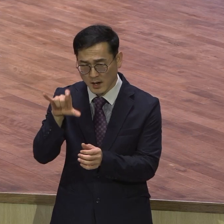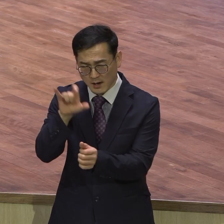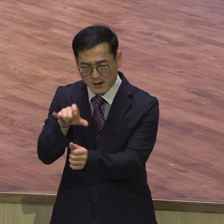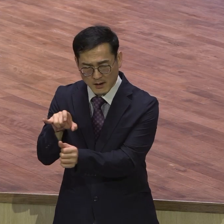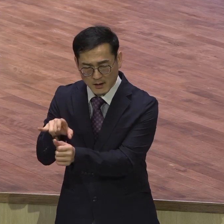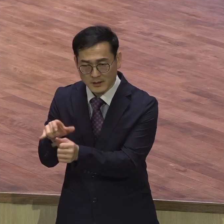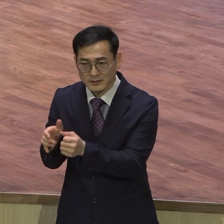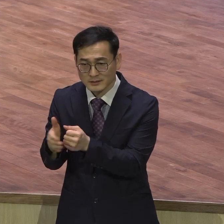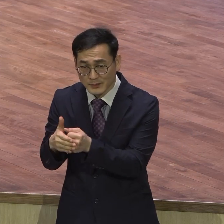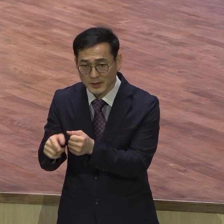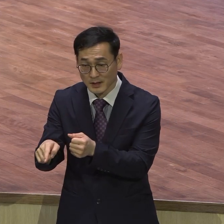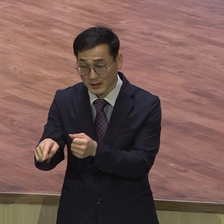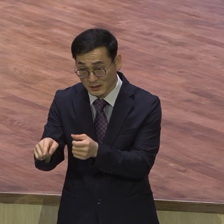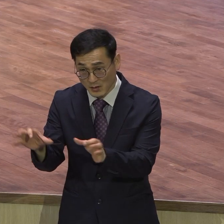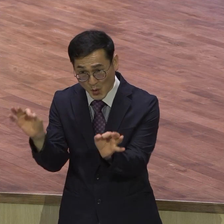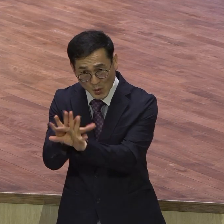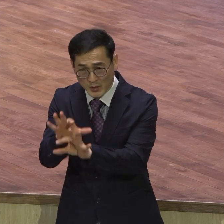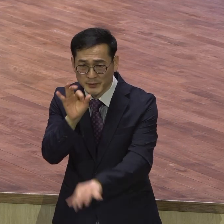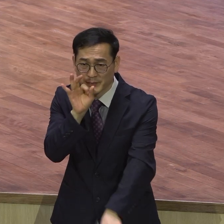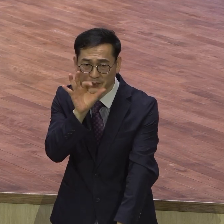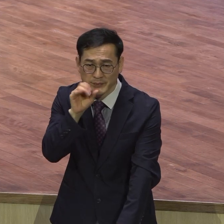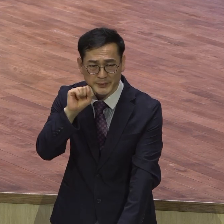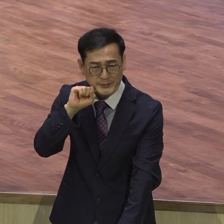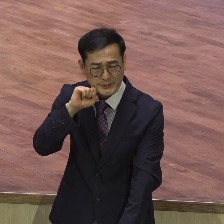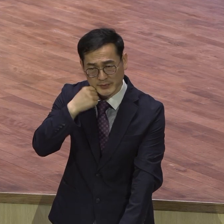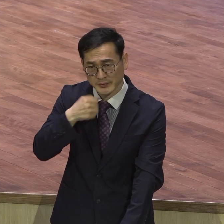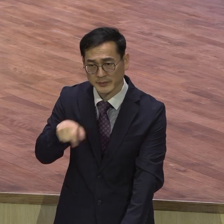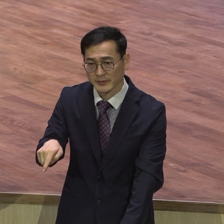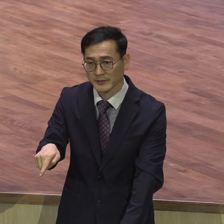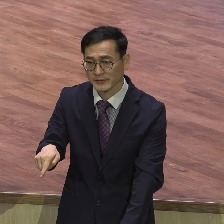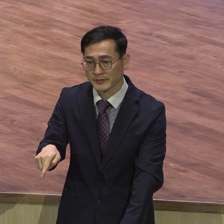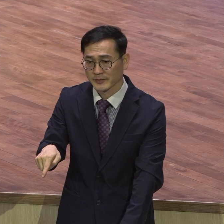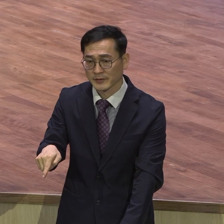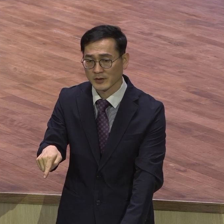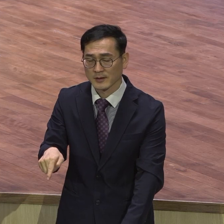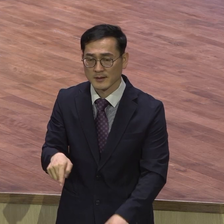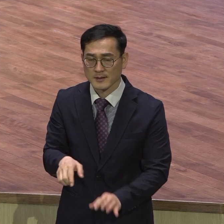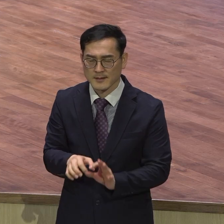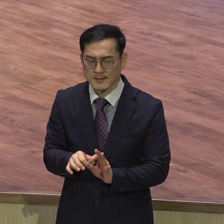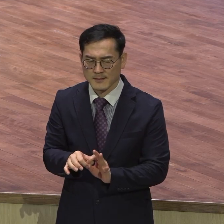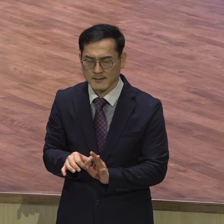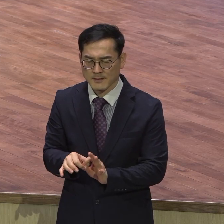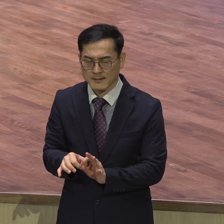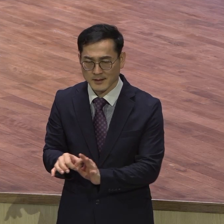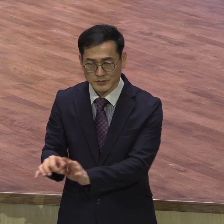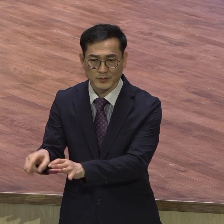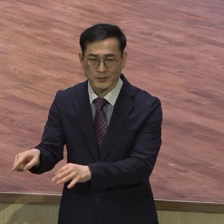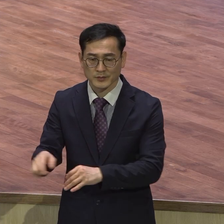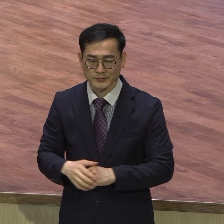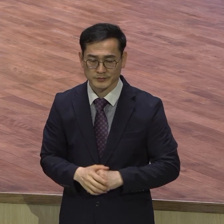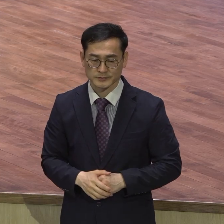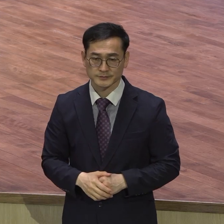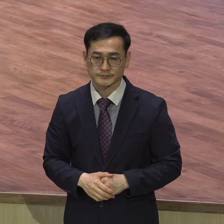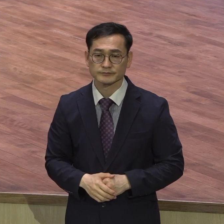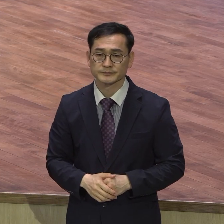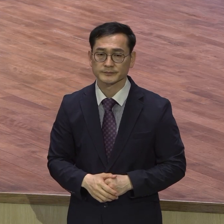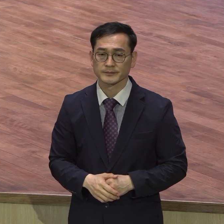죽을 때까지 계속해서 영향을 미친다. 그래서 새로운 표준이